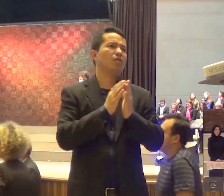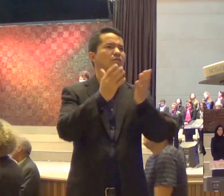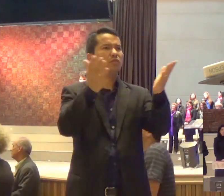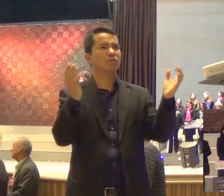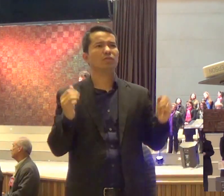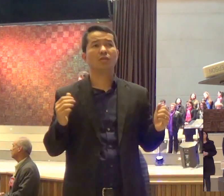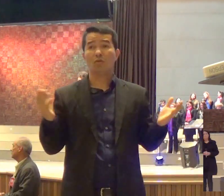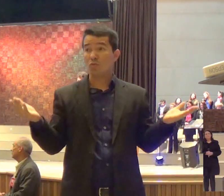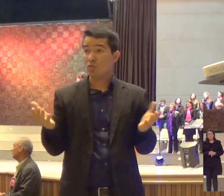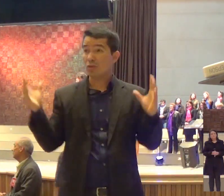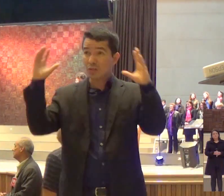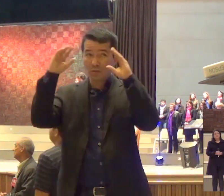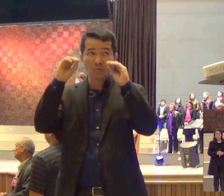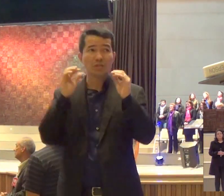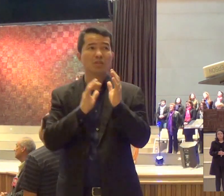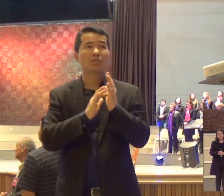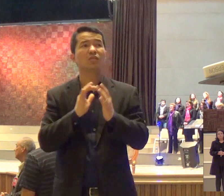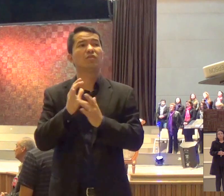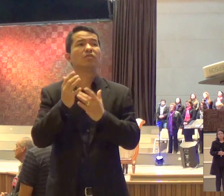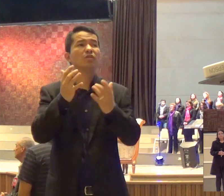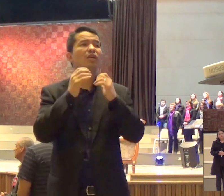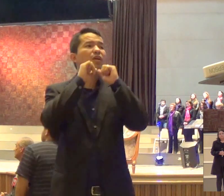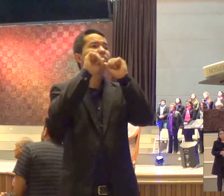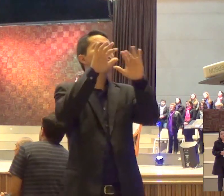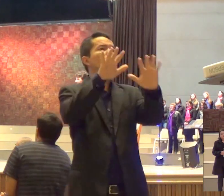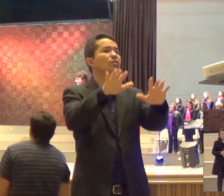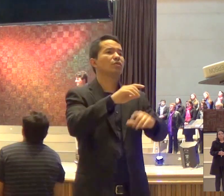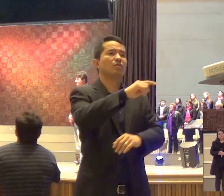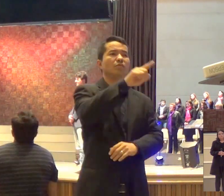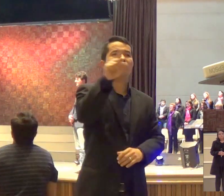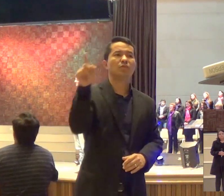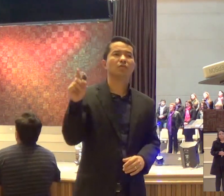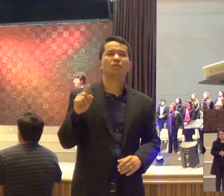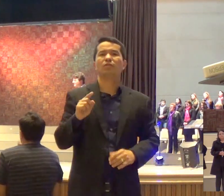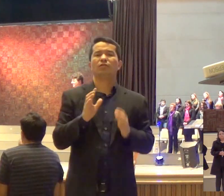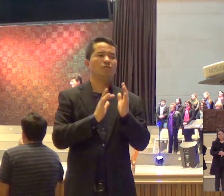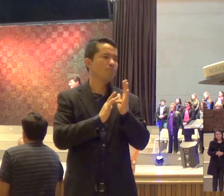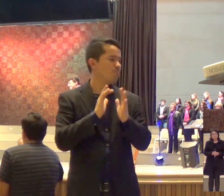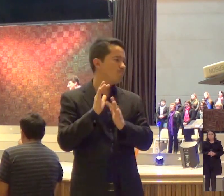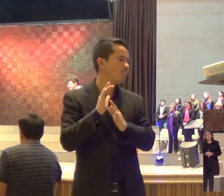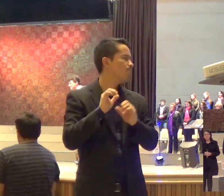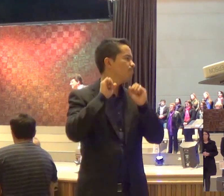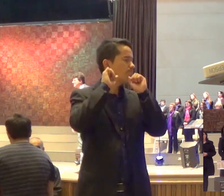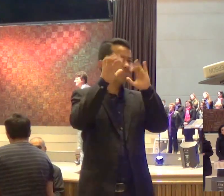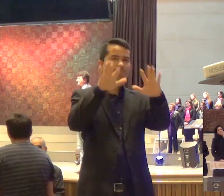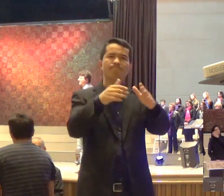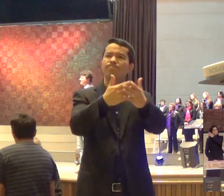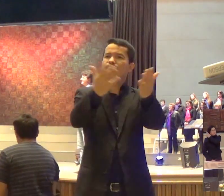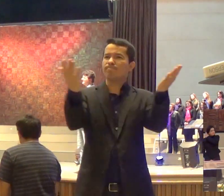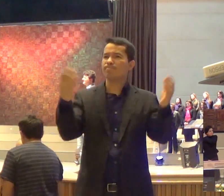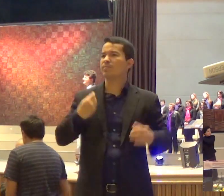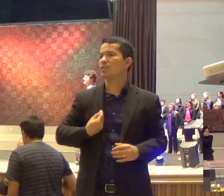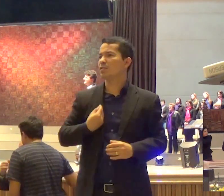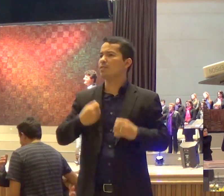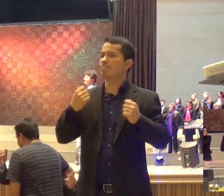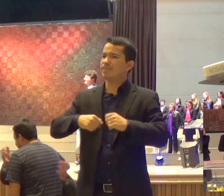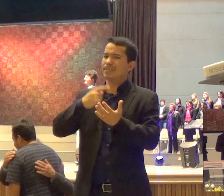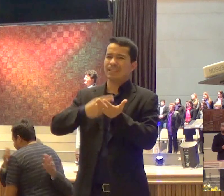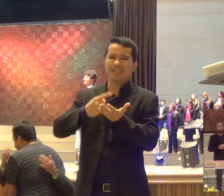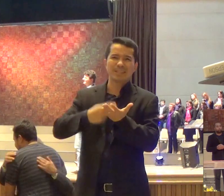Essa é a noite em que você precisa fazer uma aliança com Cristo fazer uma aliança com Deus Essa é a noite em que você precisa